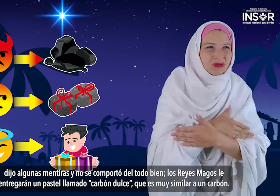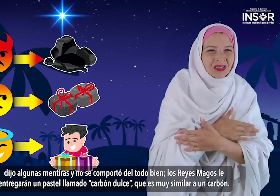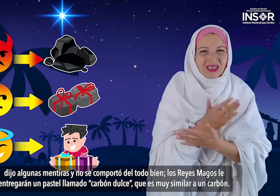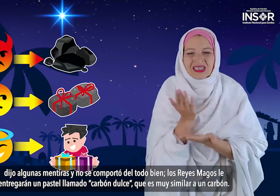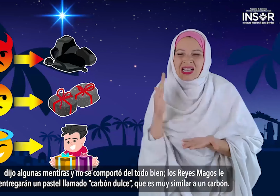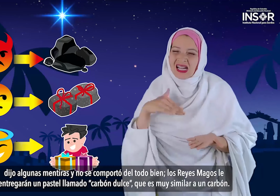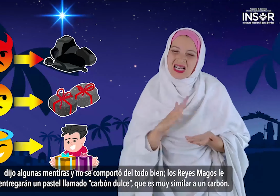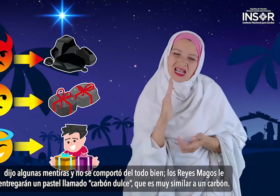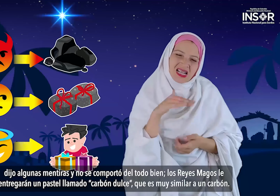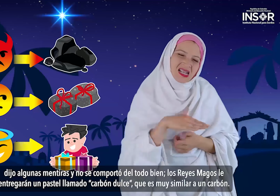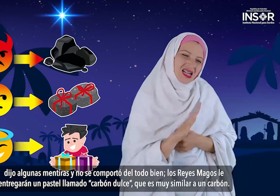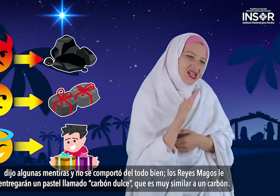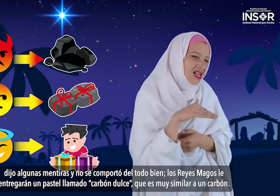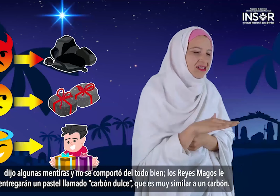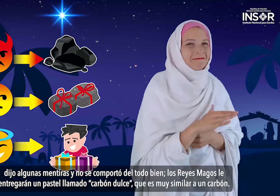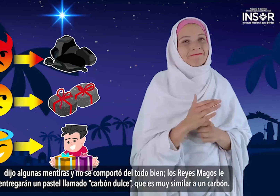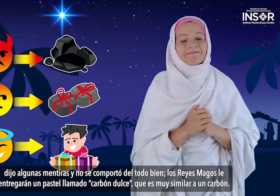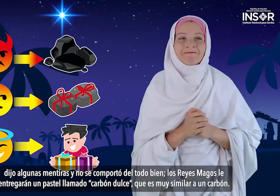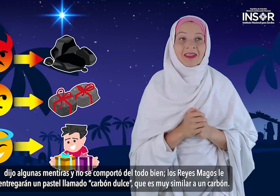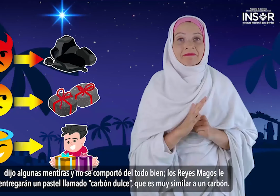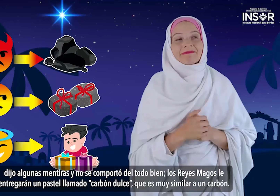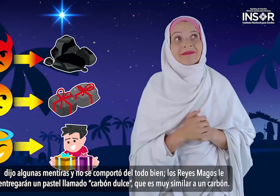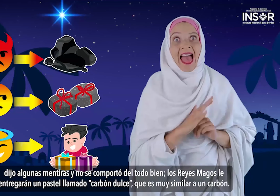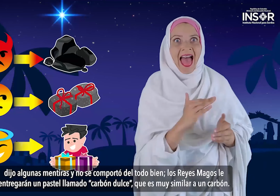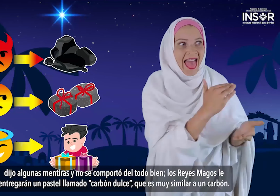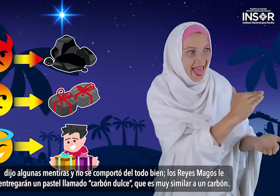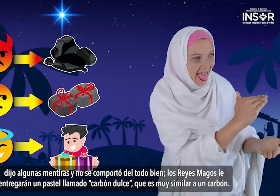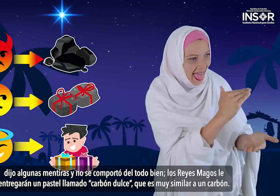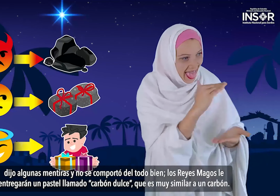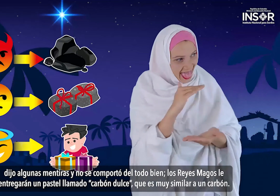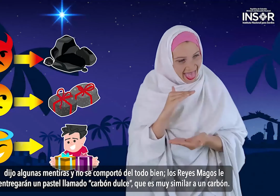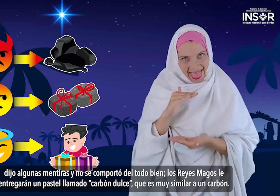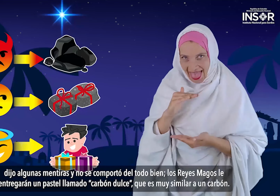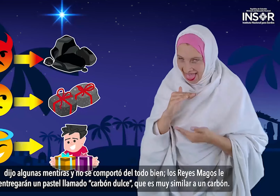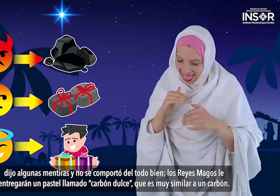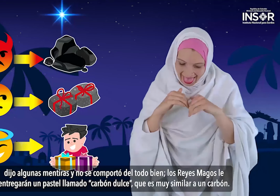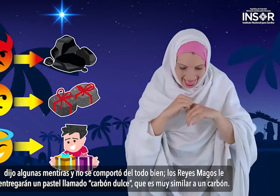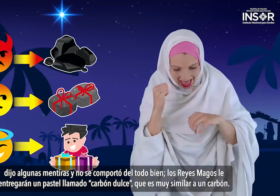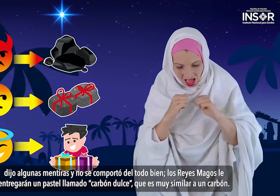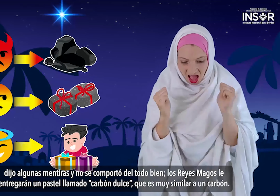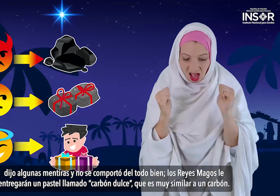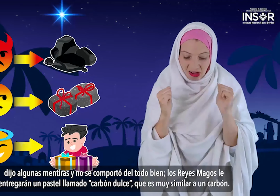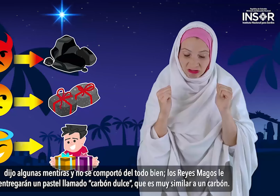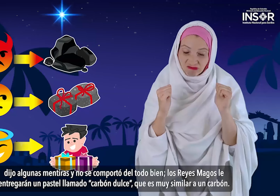y no se comportó del todo bien, los reyes magos le entregarán un pastel llamado